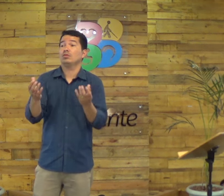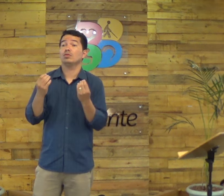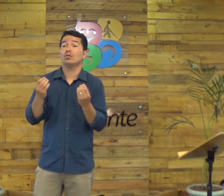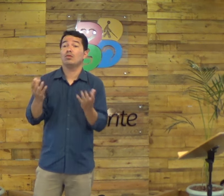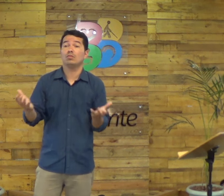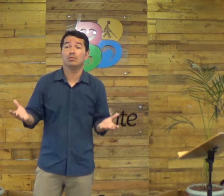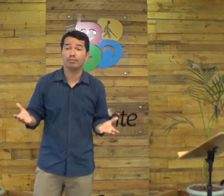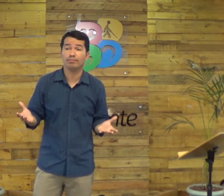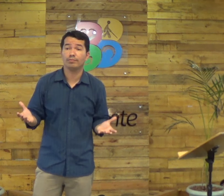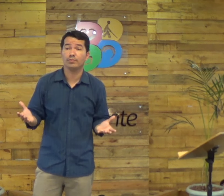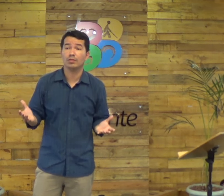ele?